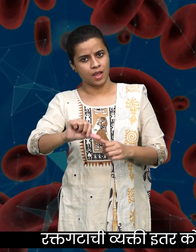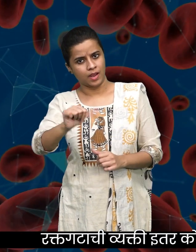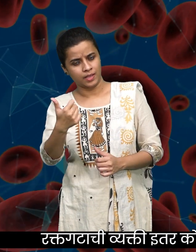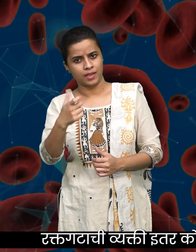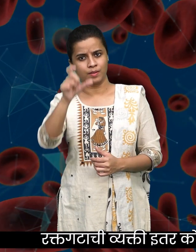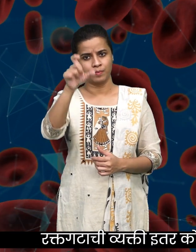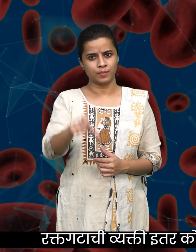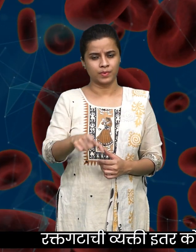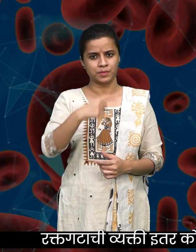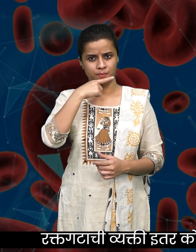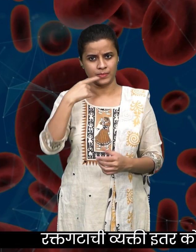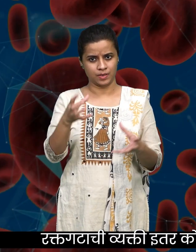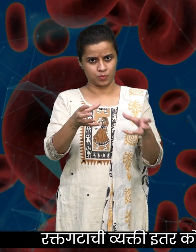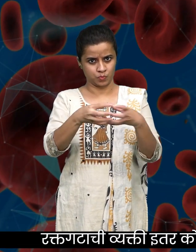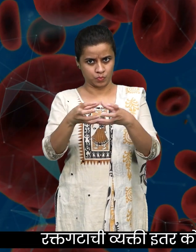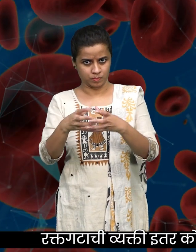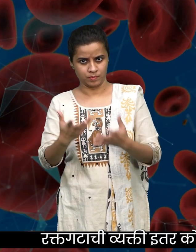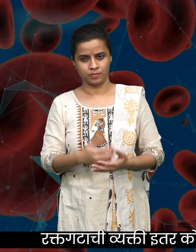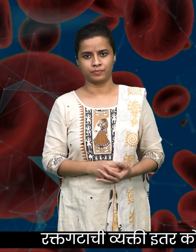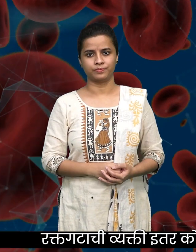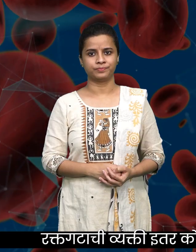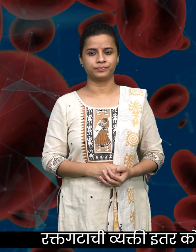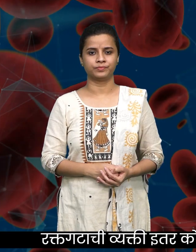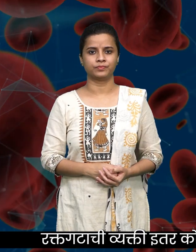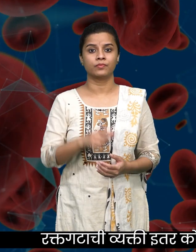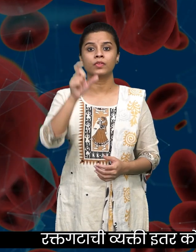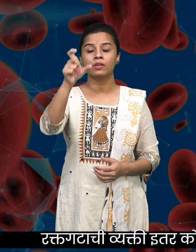कोणत्याही रक्तगटाच्या व्यक्तीकडून रक्त घेऊ शकते.